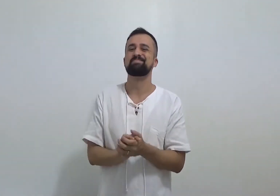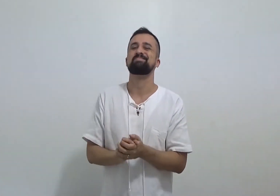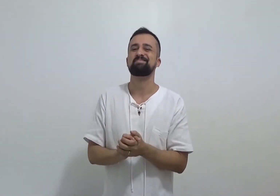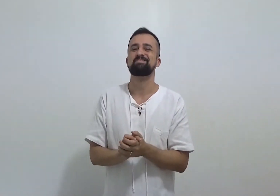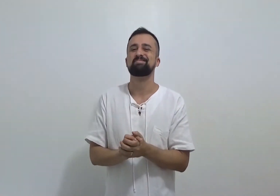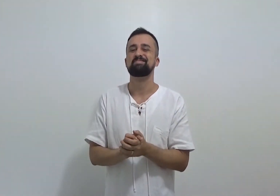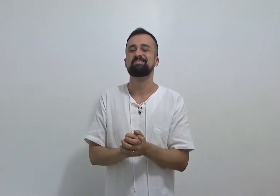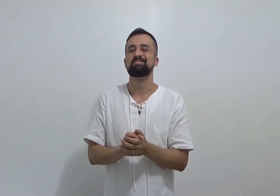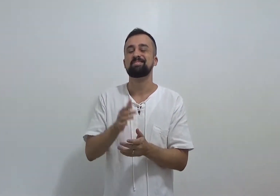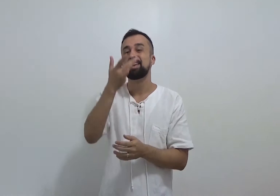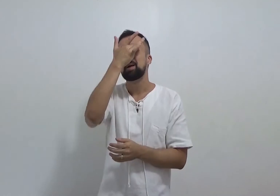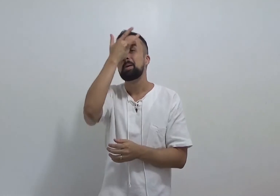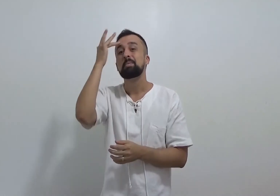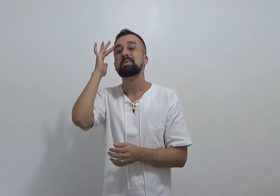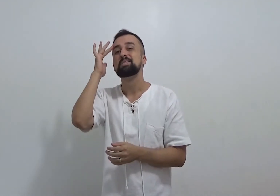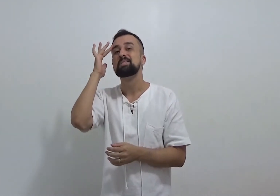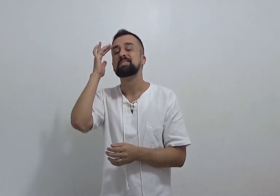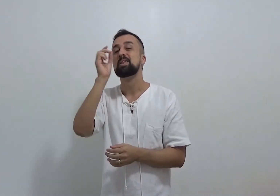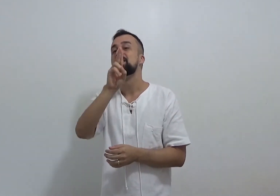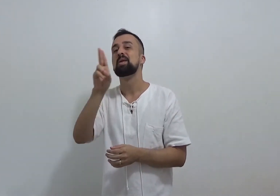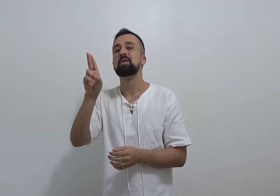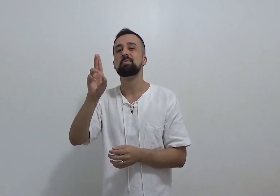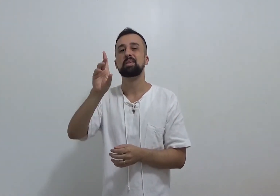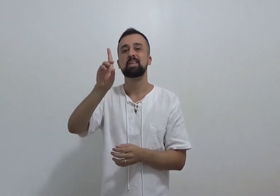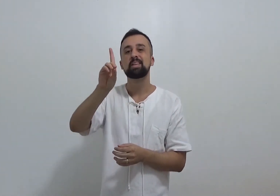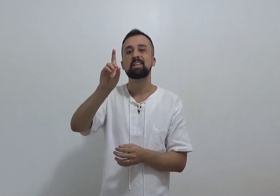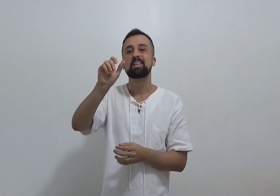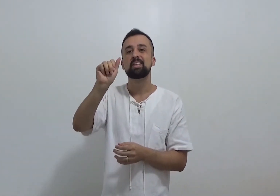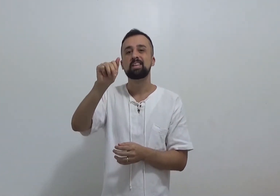Calma, eu vou explicar. Não, eu não.